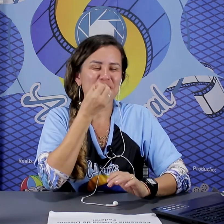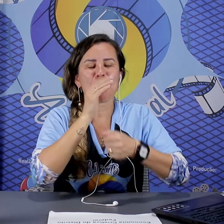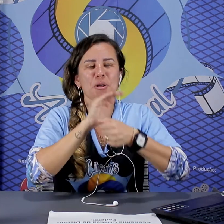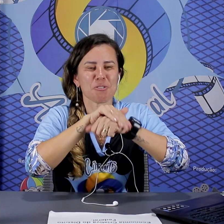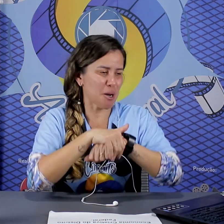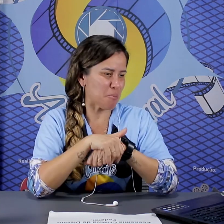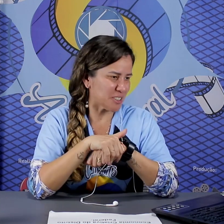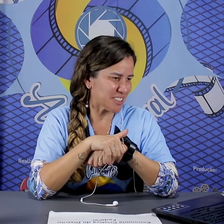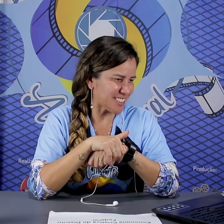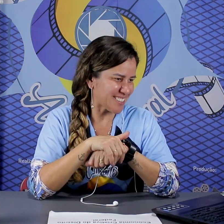Boa noite, amores.